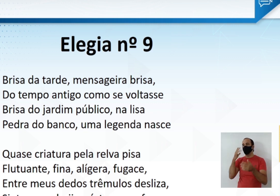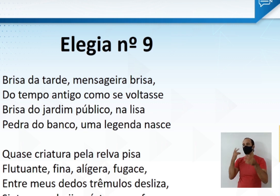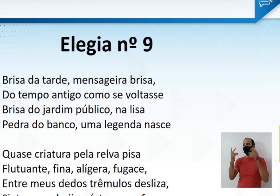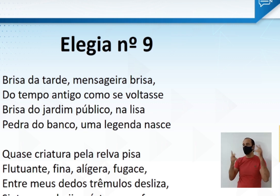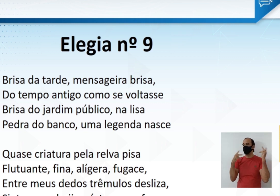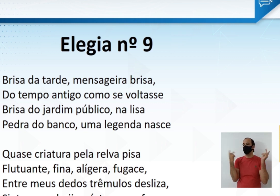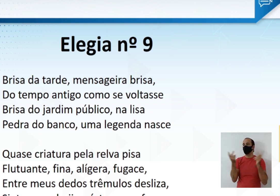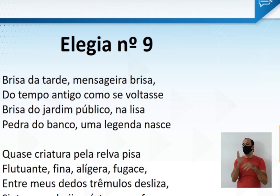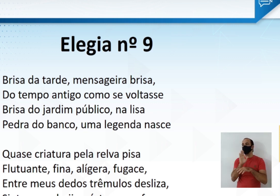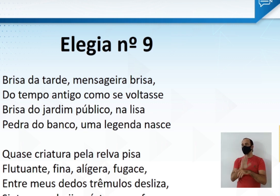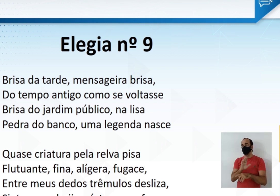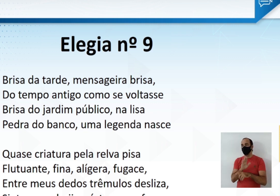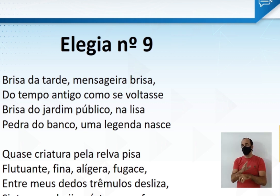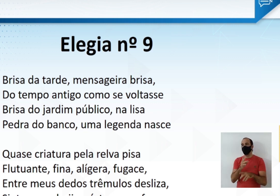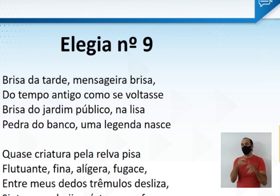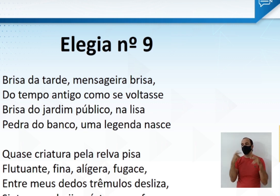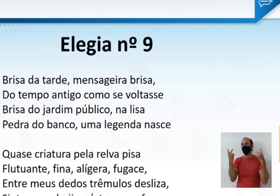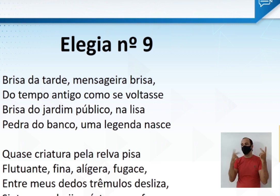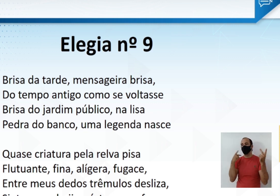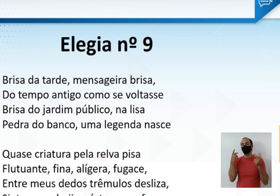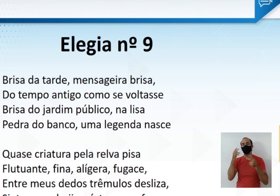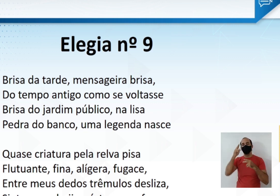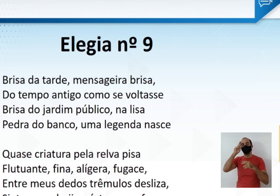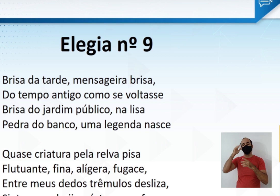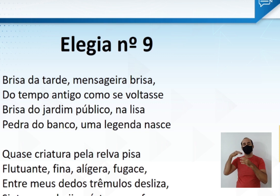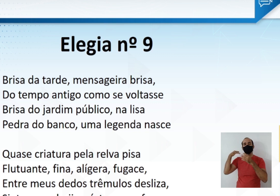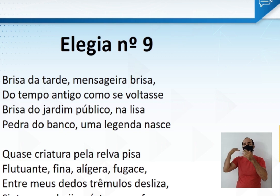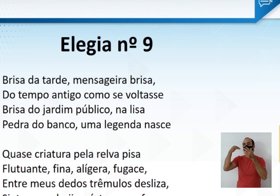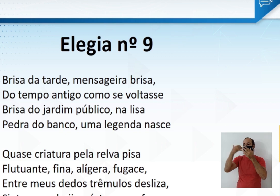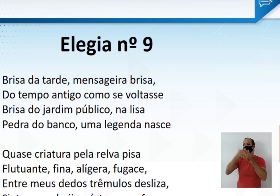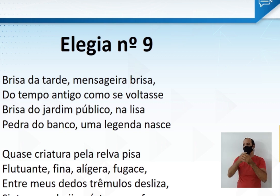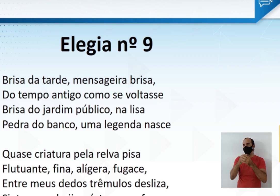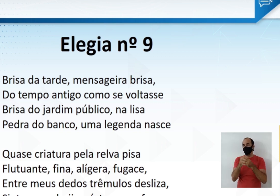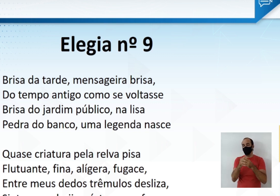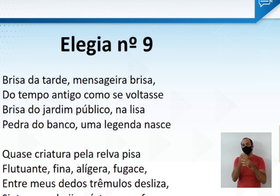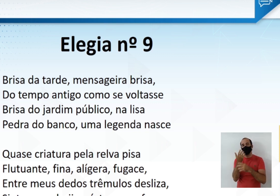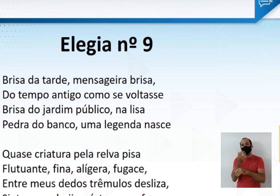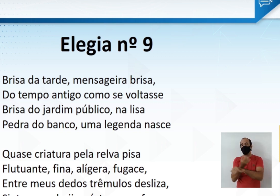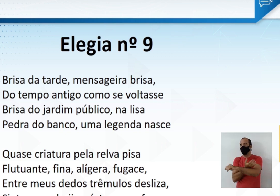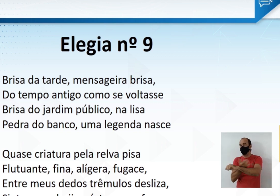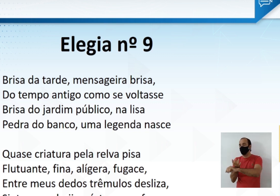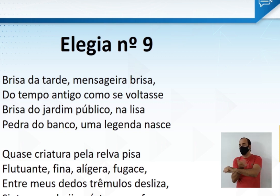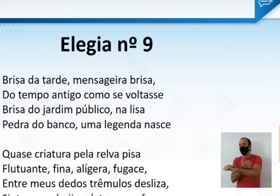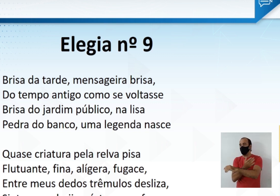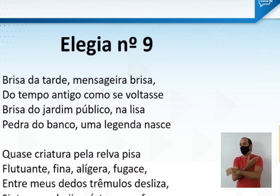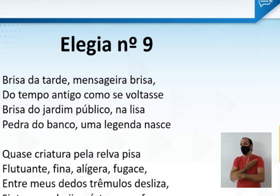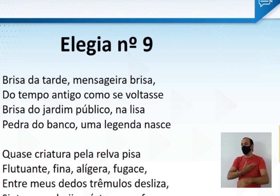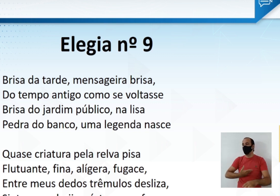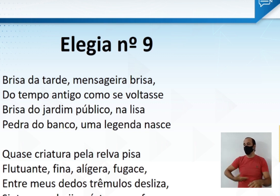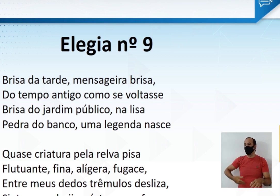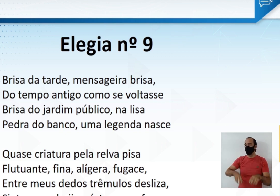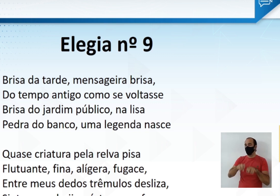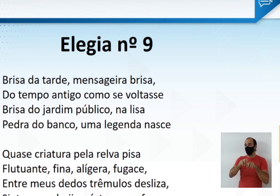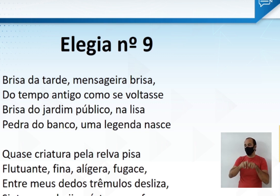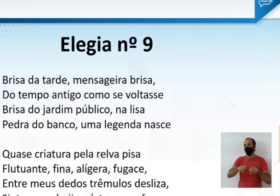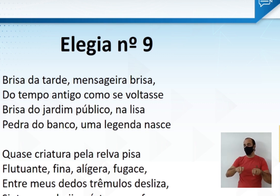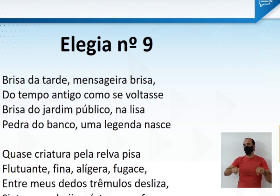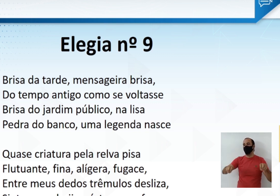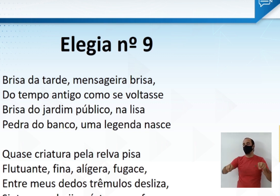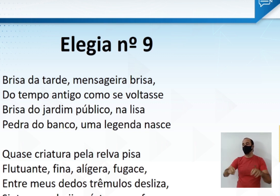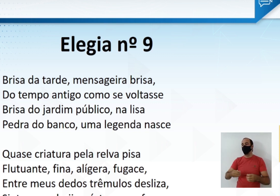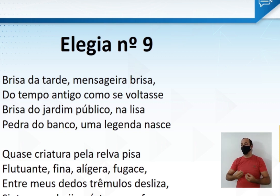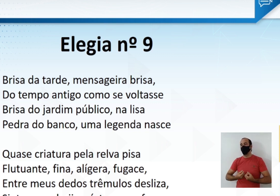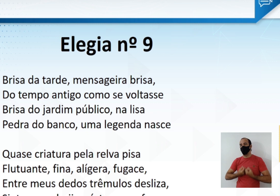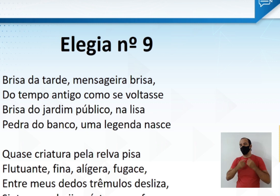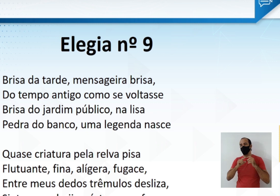tempo antigo, como se voltasse, brisa do jardim público, na lisa pedra do banco, uma legenda nasce,